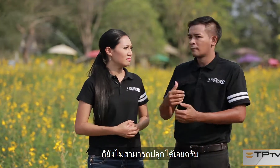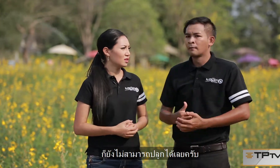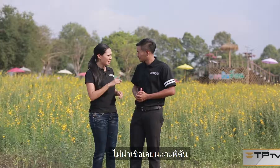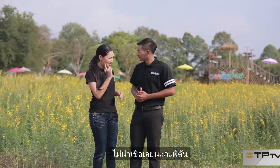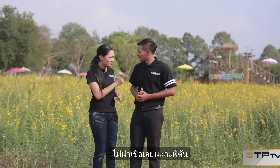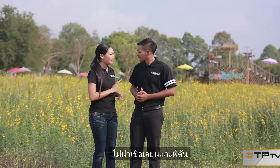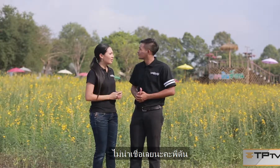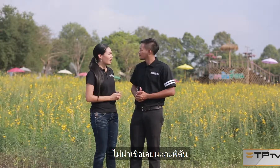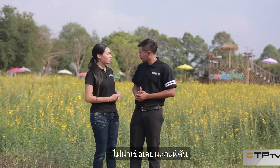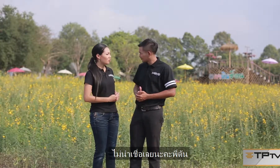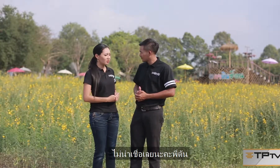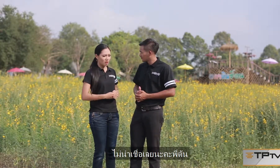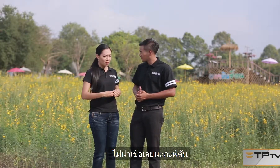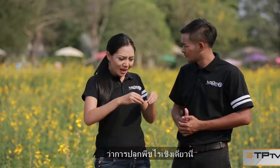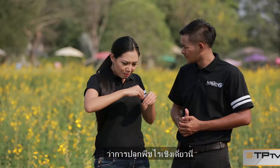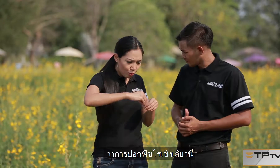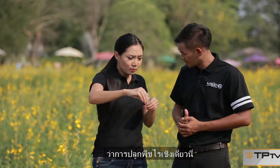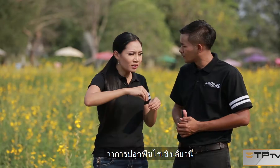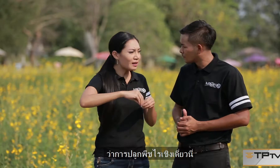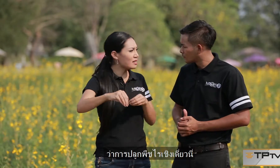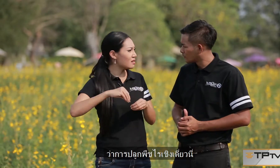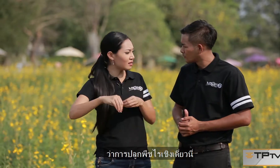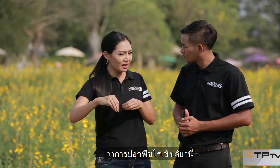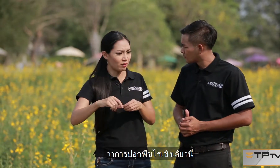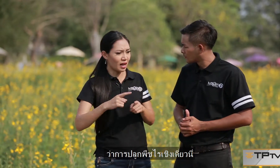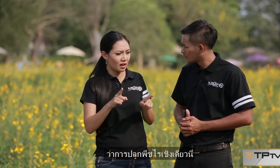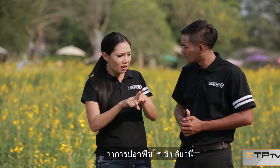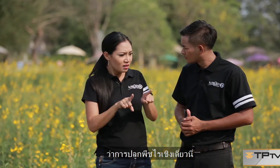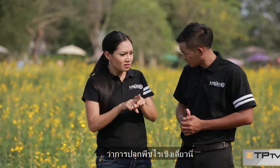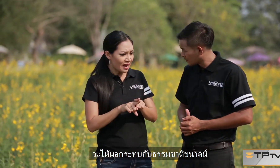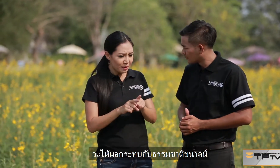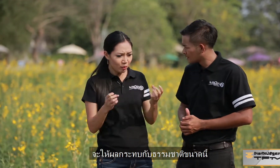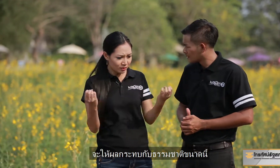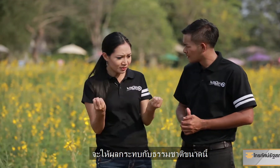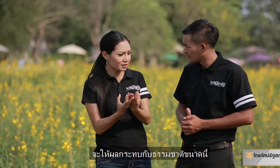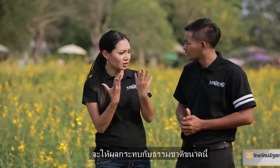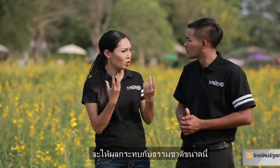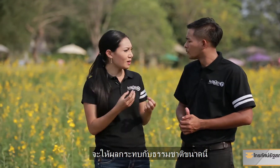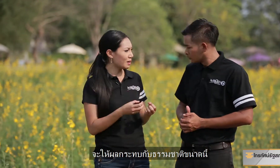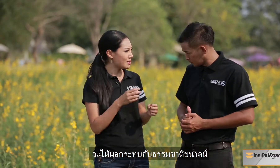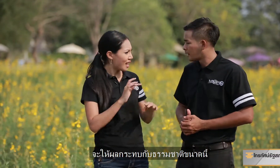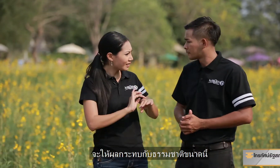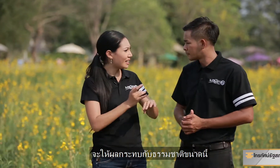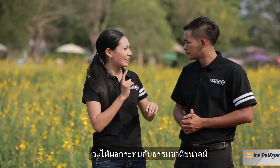ไม่น่าเชื่อเลยนะคะพี่ต้นว่าการปลูกพืชไร่เชิงเดี่ยวเนี่ยจะให้ผลกระทบกับธรรมชาติขนาด